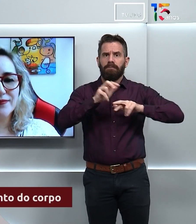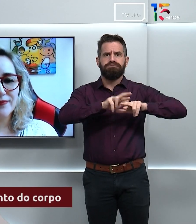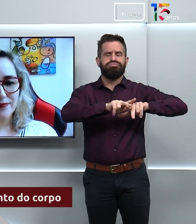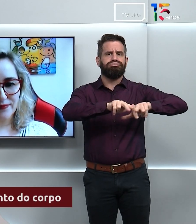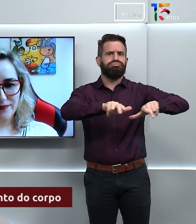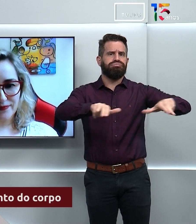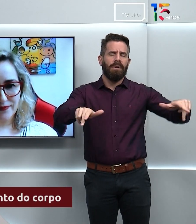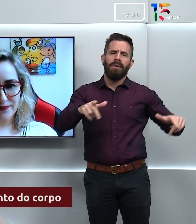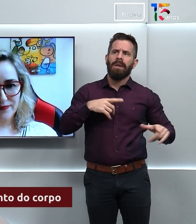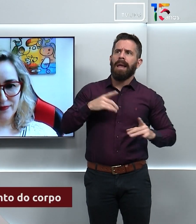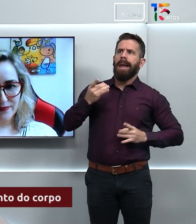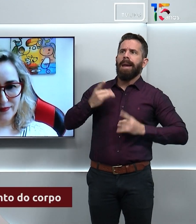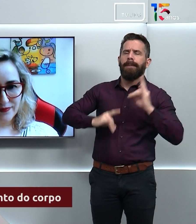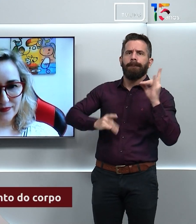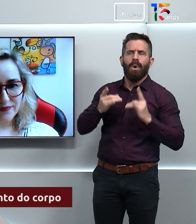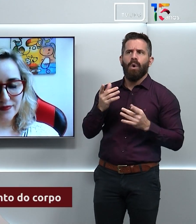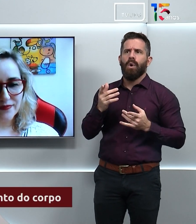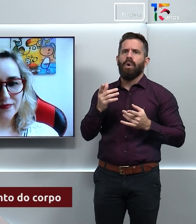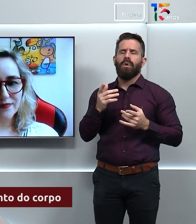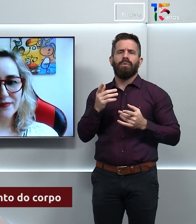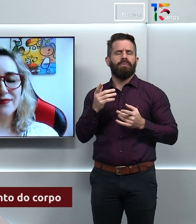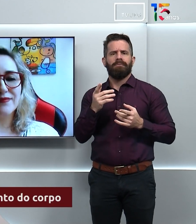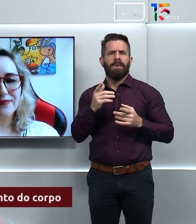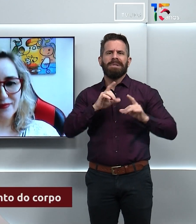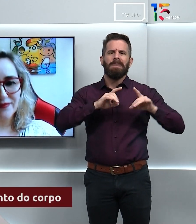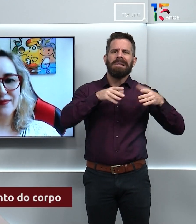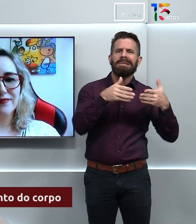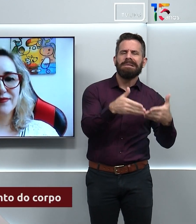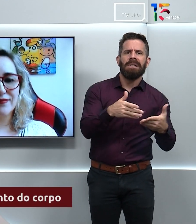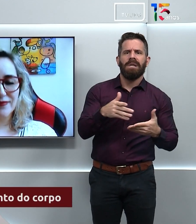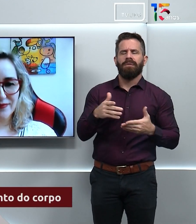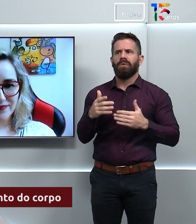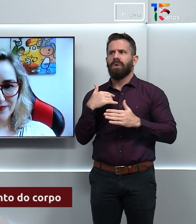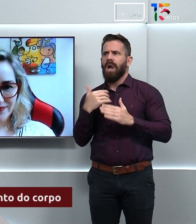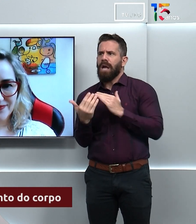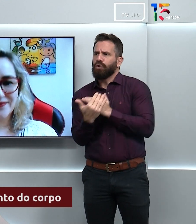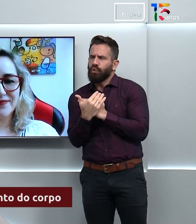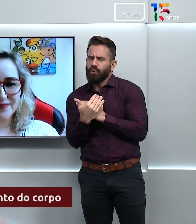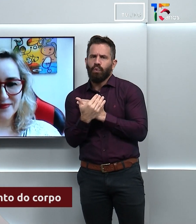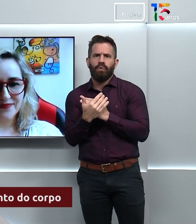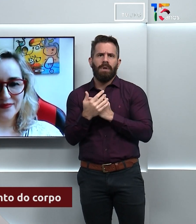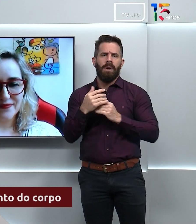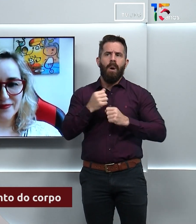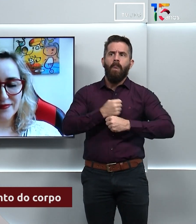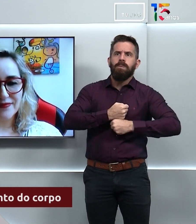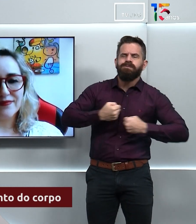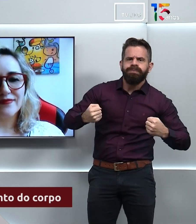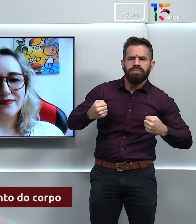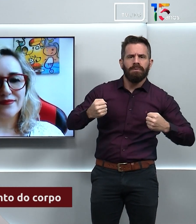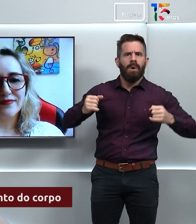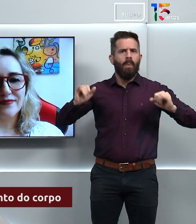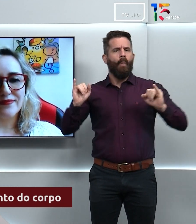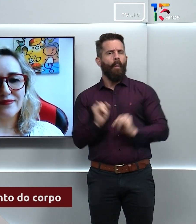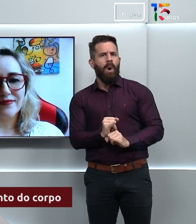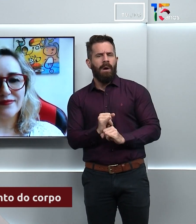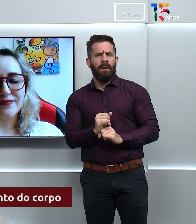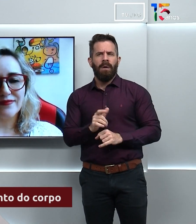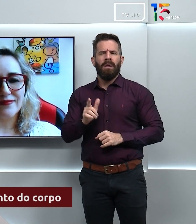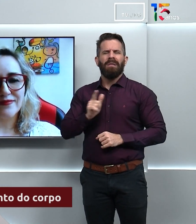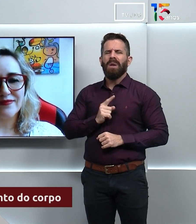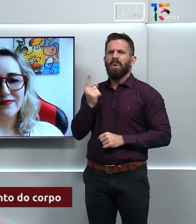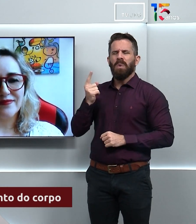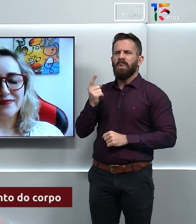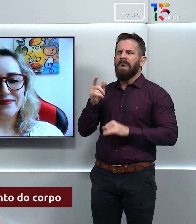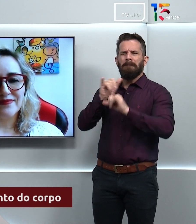alguns hormônios específicos, sobre a importância dos hormônios, como que os hormônios fazem a gente engordar, emagrecer. E tenho visto muita gente falando do cortisol.